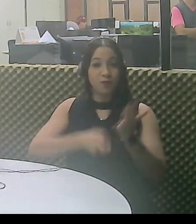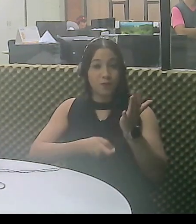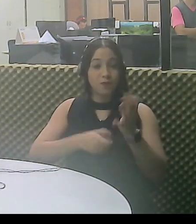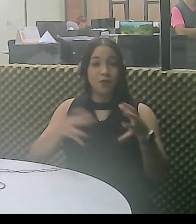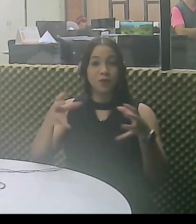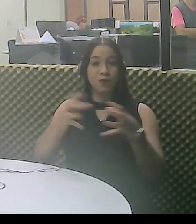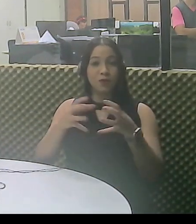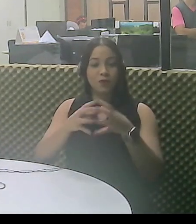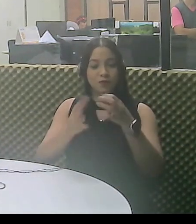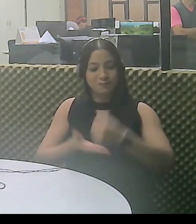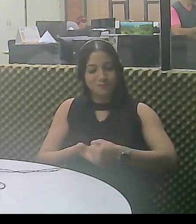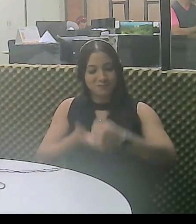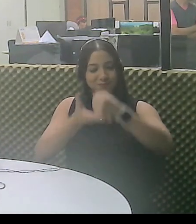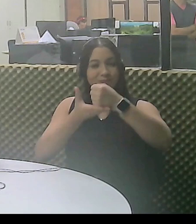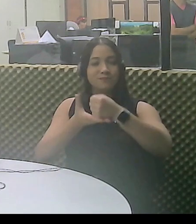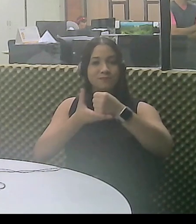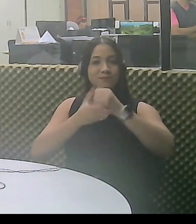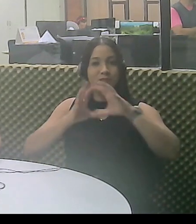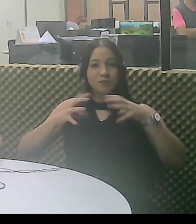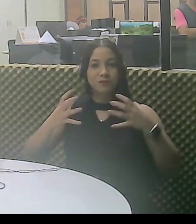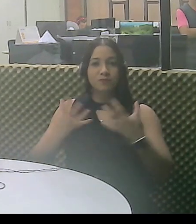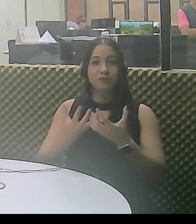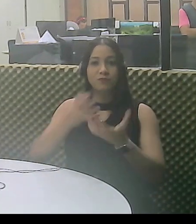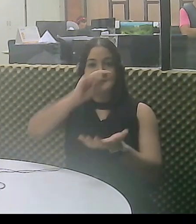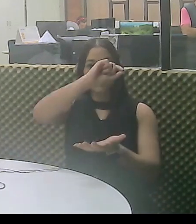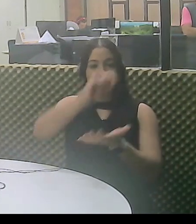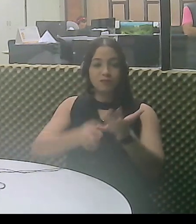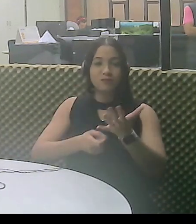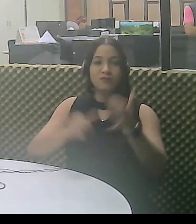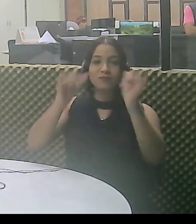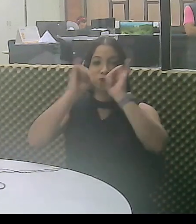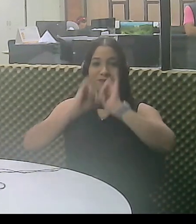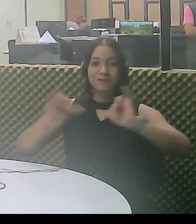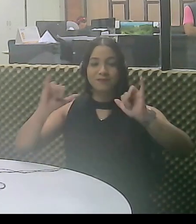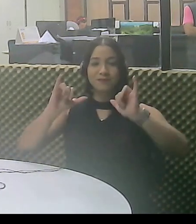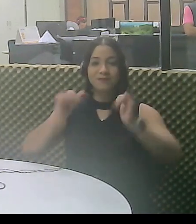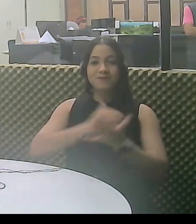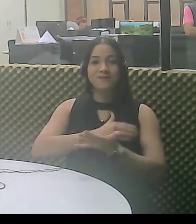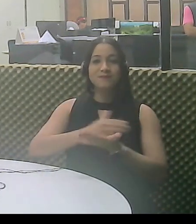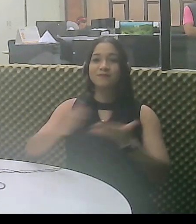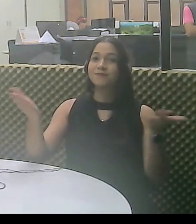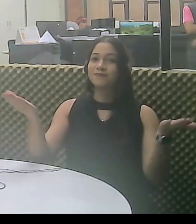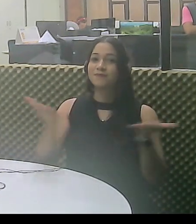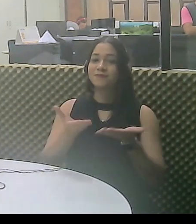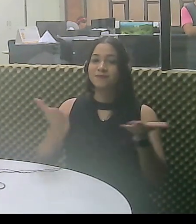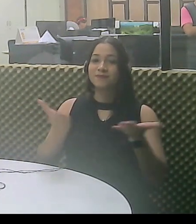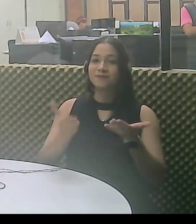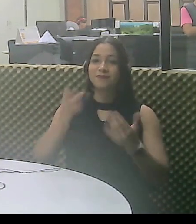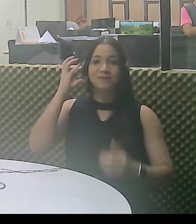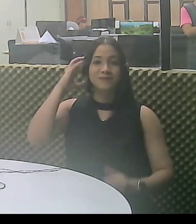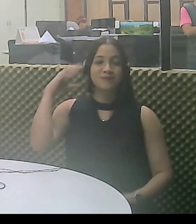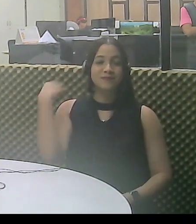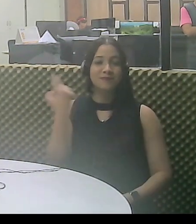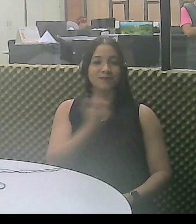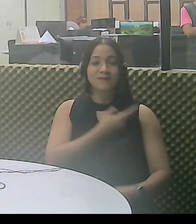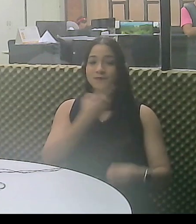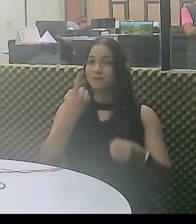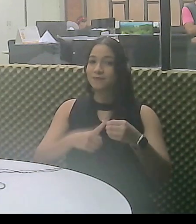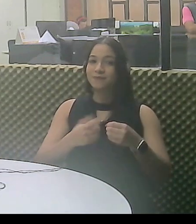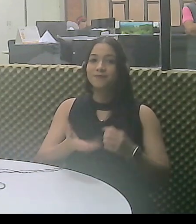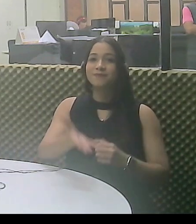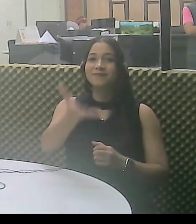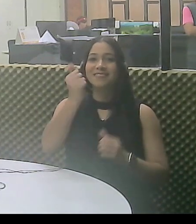equipe de apoio e comissão de contratação essas e outras notícias a partir de agora na Rádio